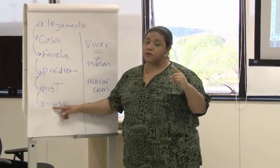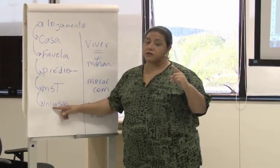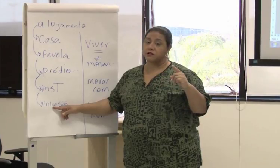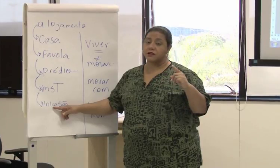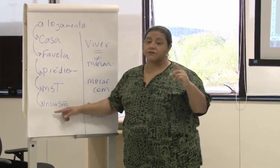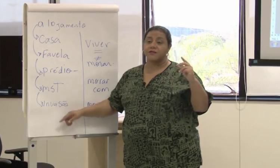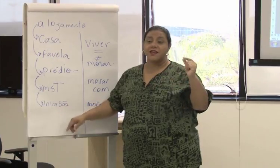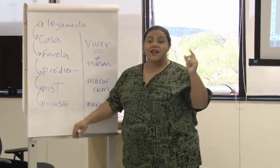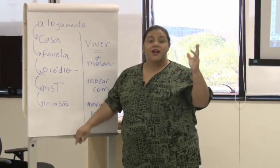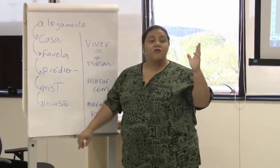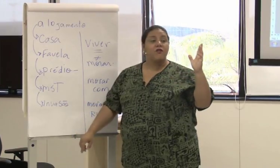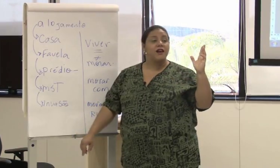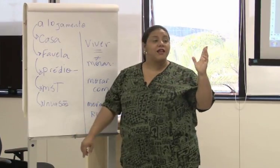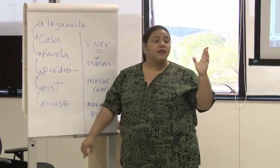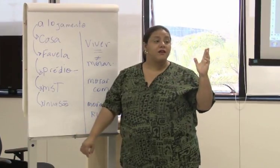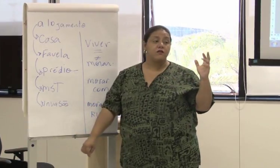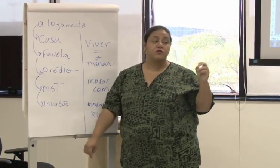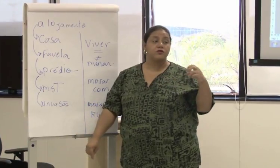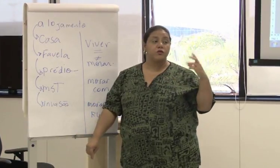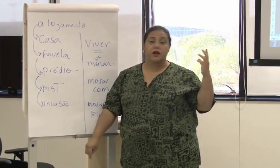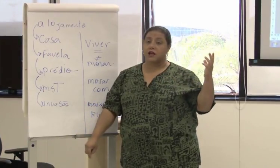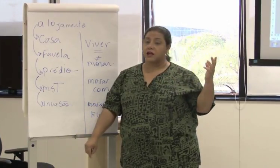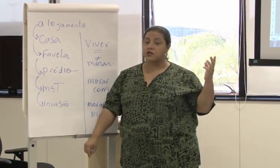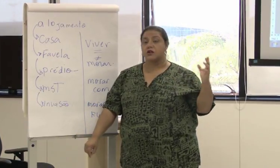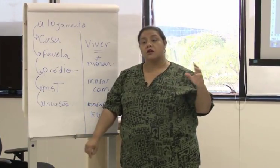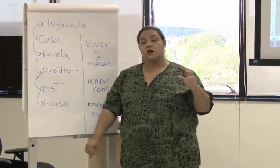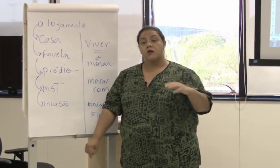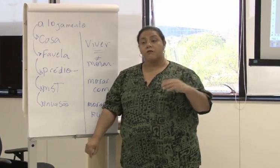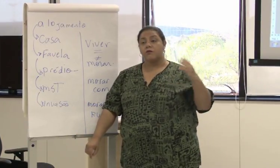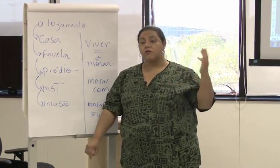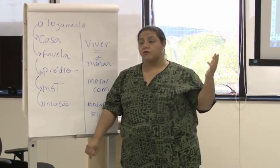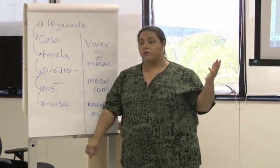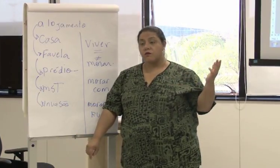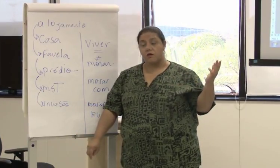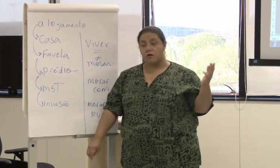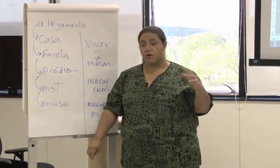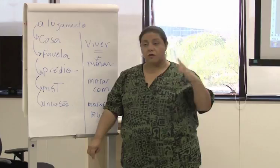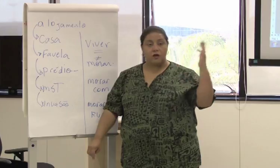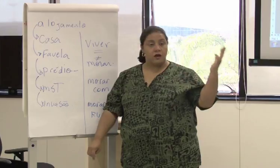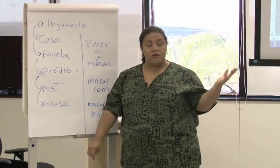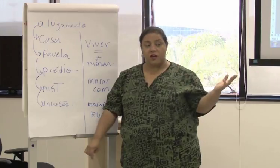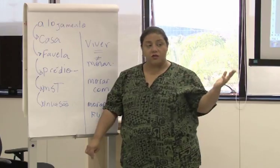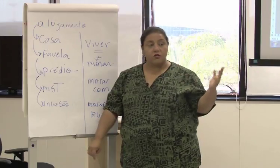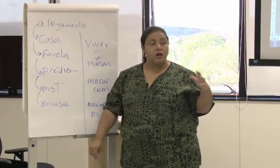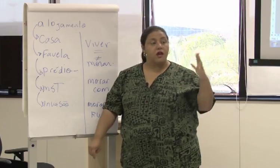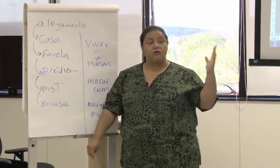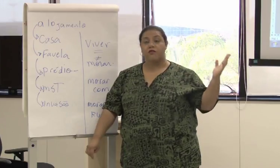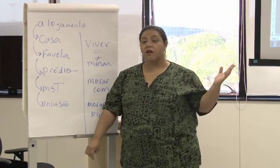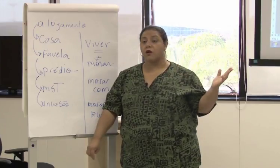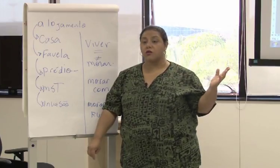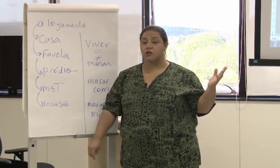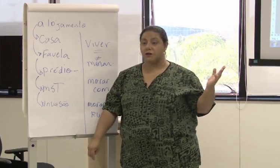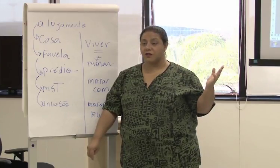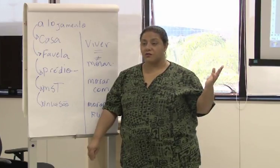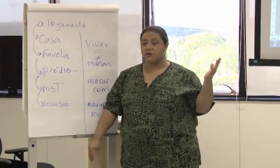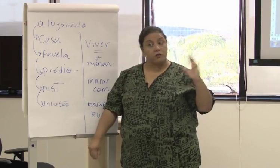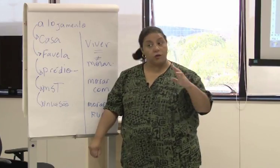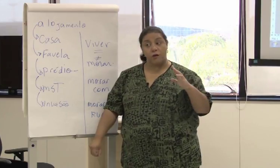de assim, eu vou ali, junto com a igreja, para um evento e vou ficar num alojamento. Não é o